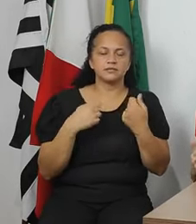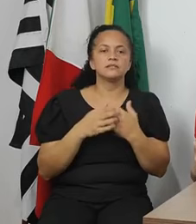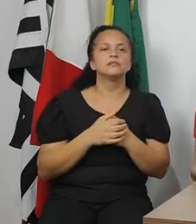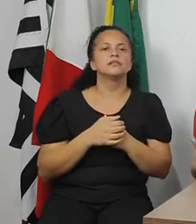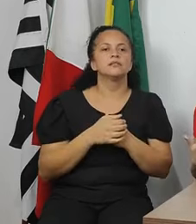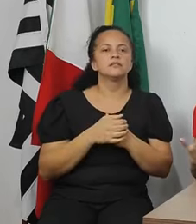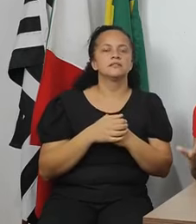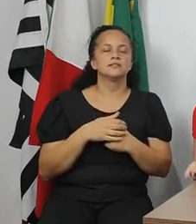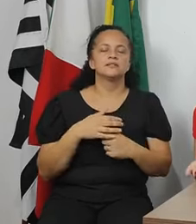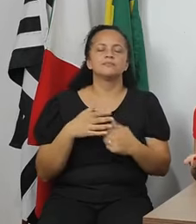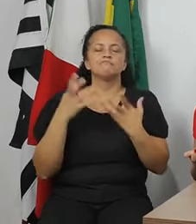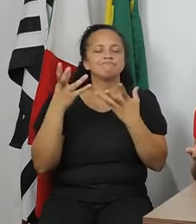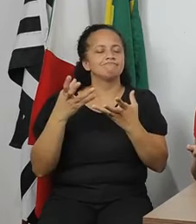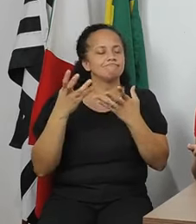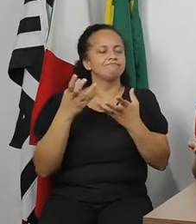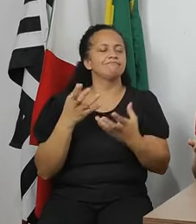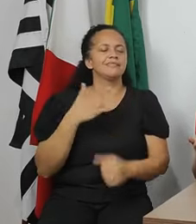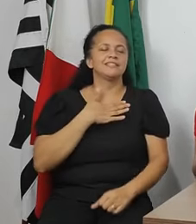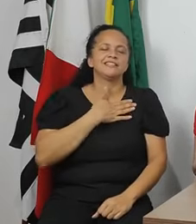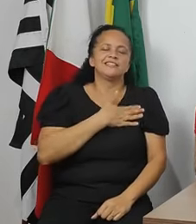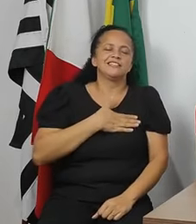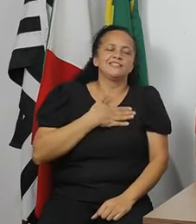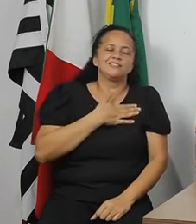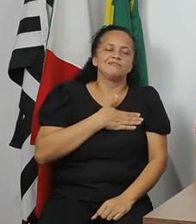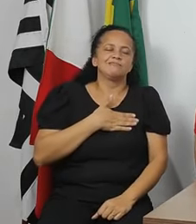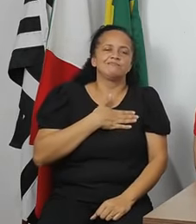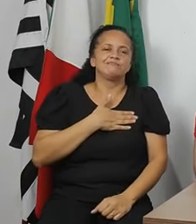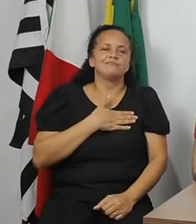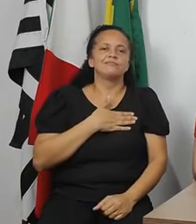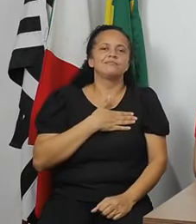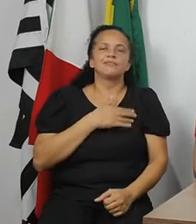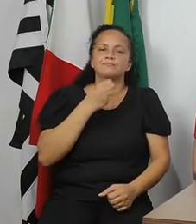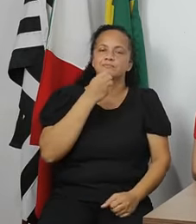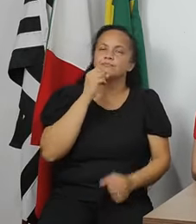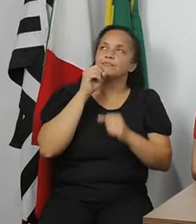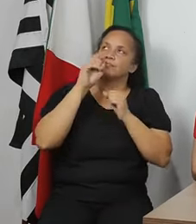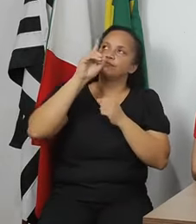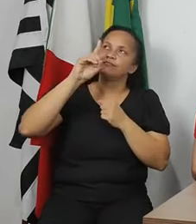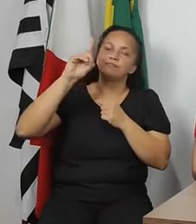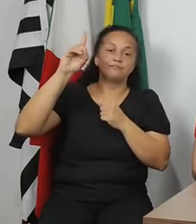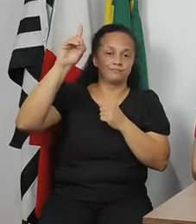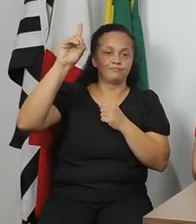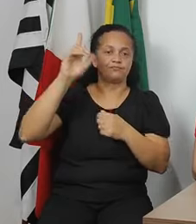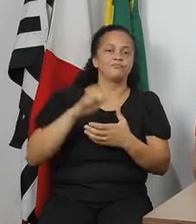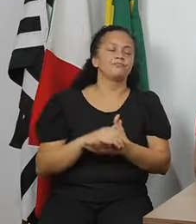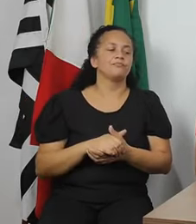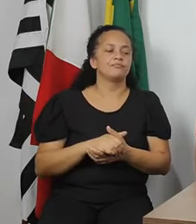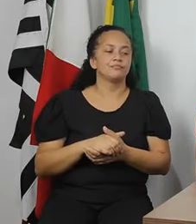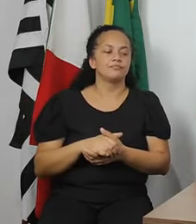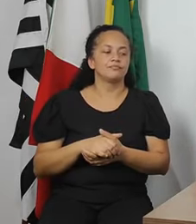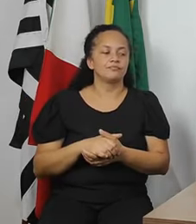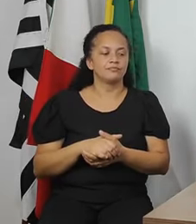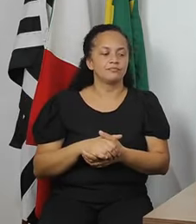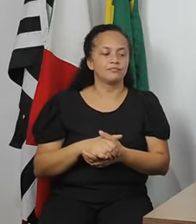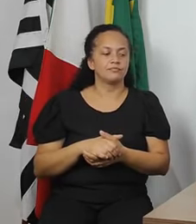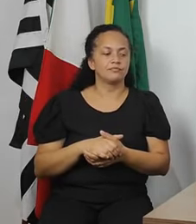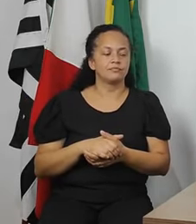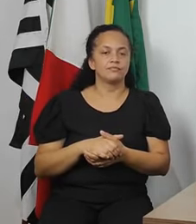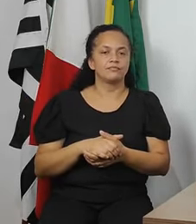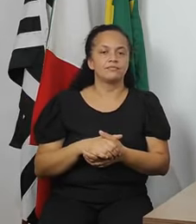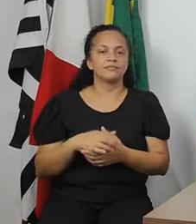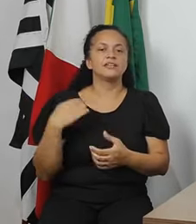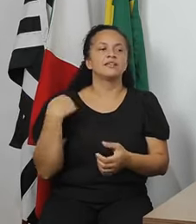aqui é agradar o coração de Deus e uma recomendação que Jesus nos deixou, nos levando a todos os